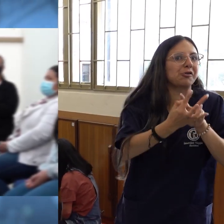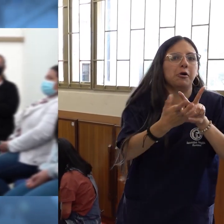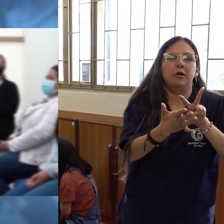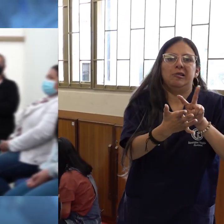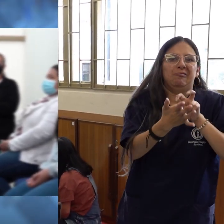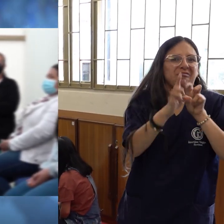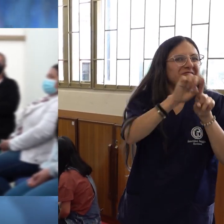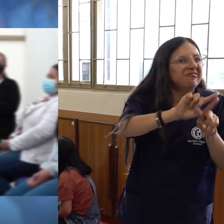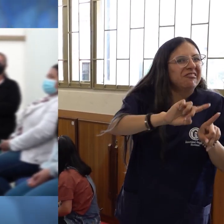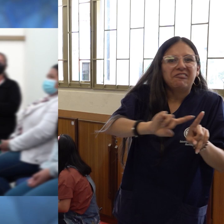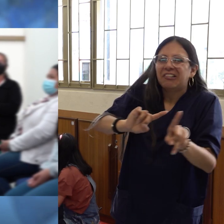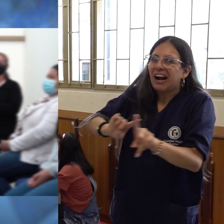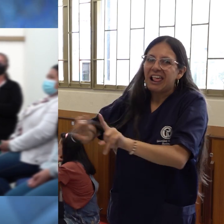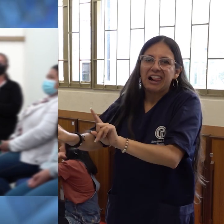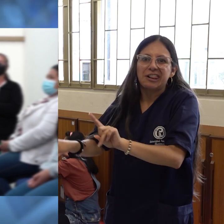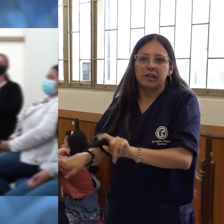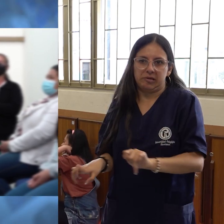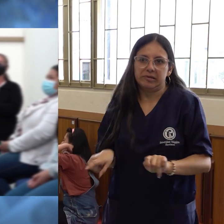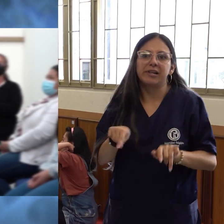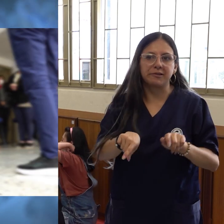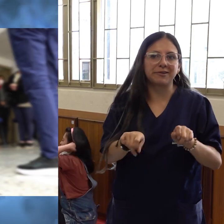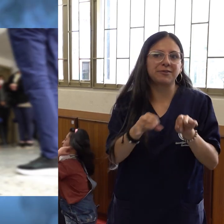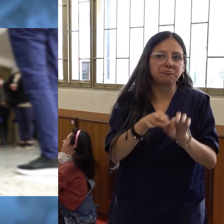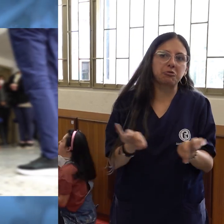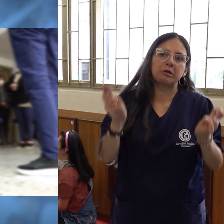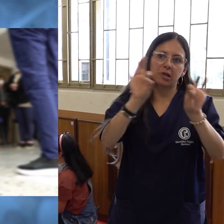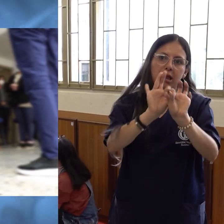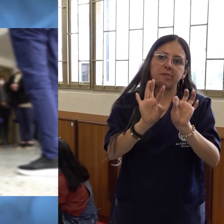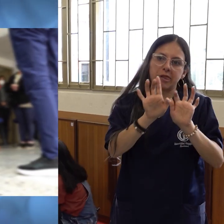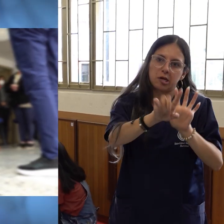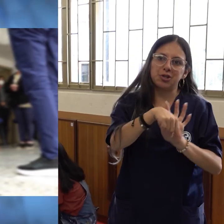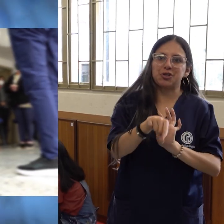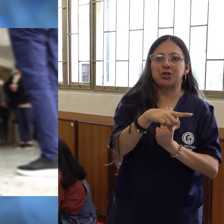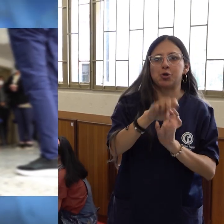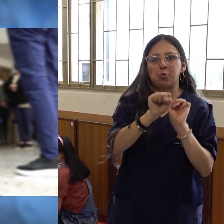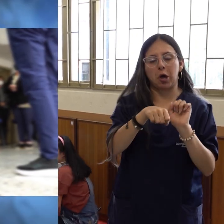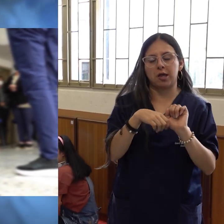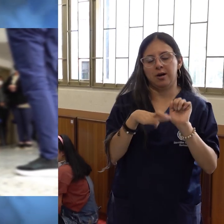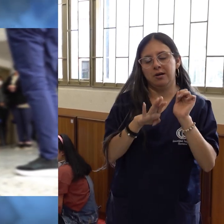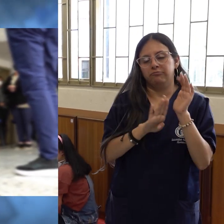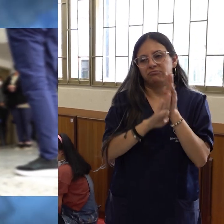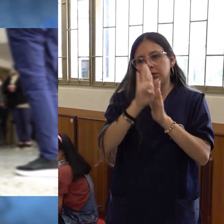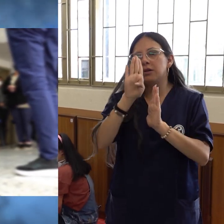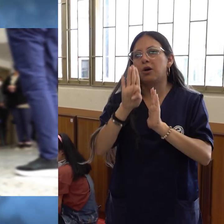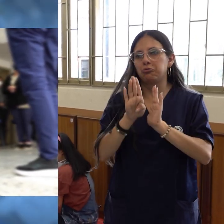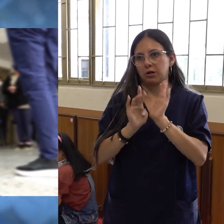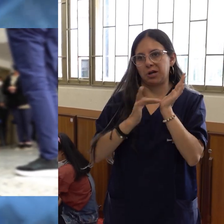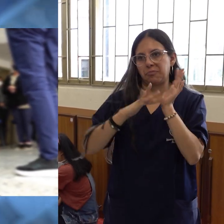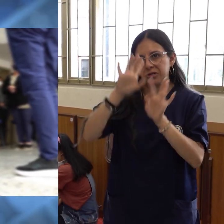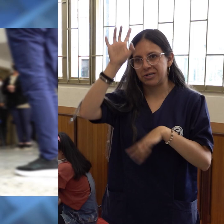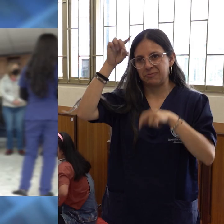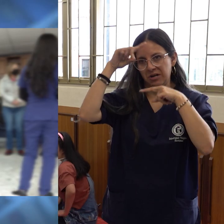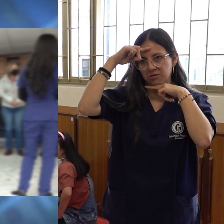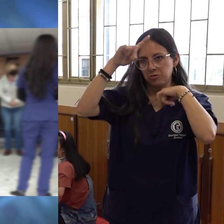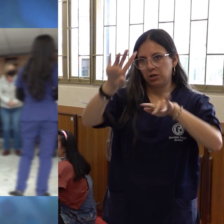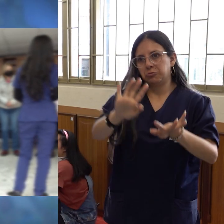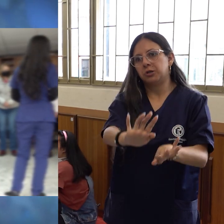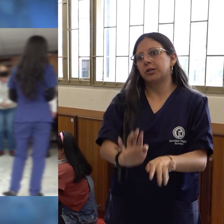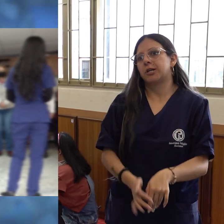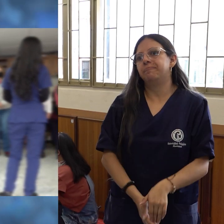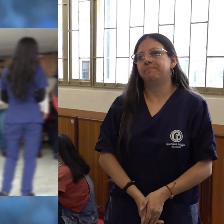brinda muchos elementos para saber cuáles son las herramientas que realmente favorecen la participación auténtica.